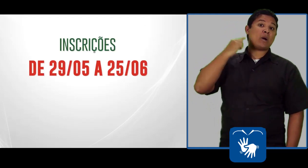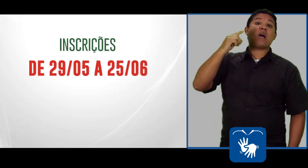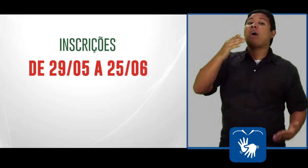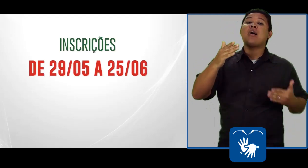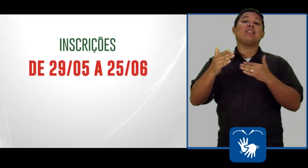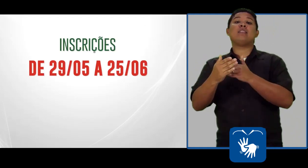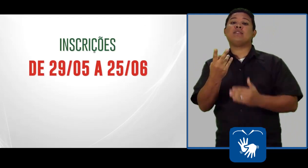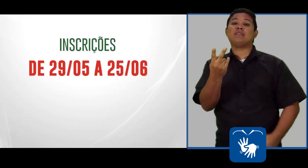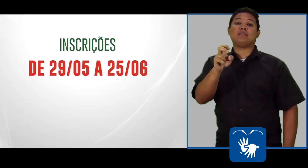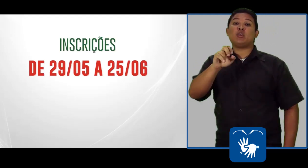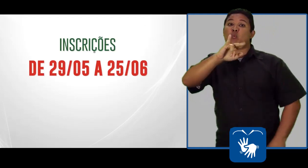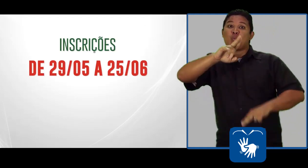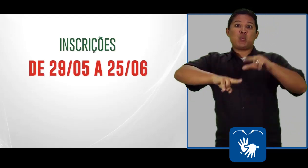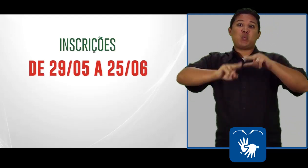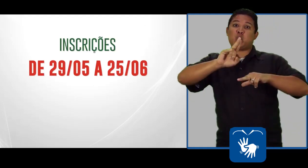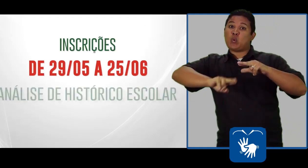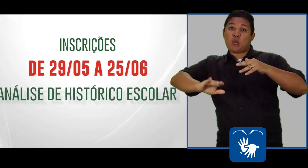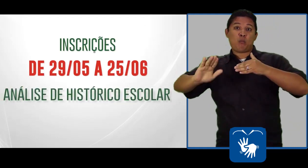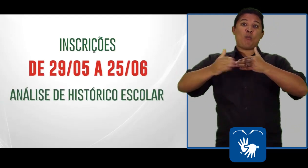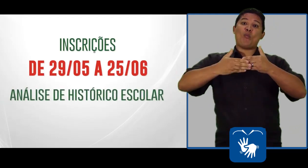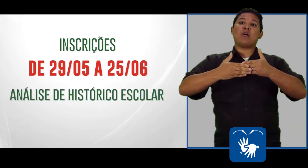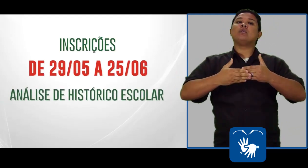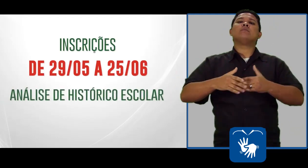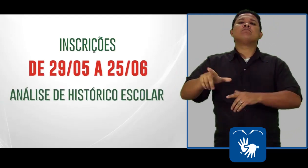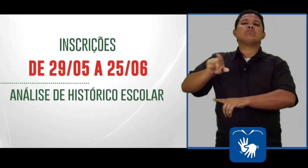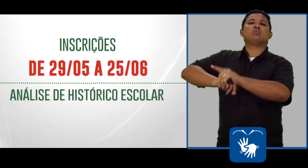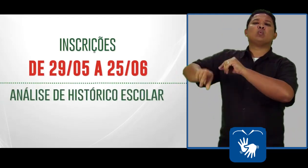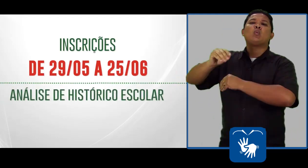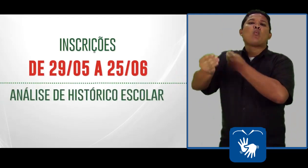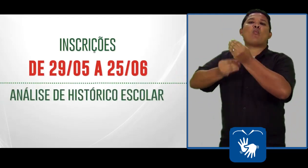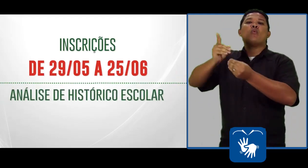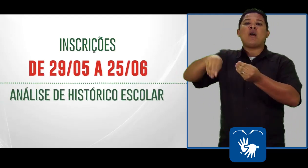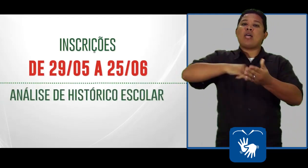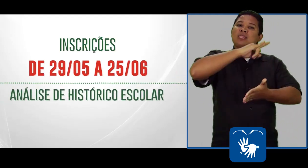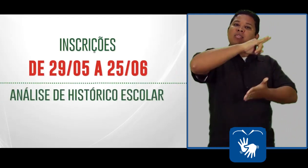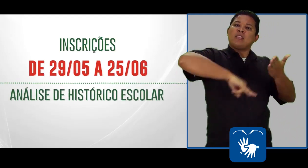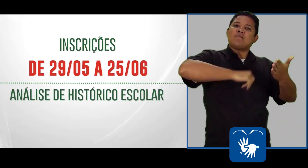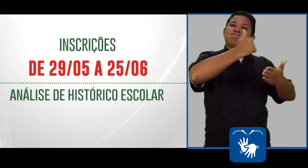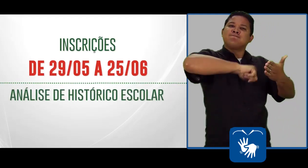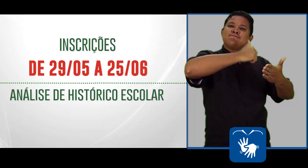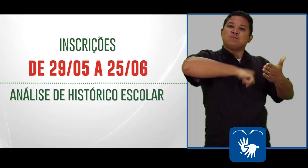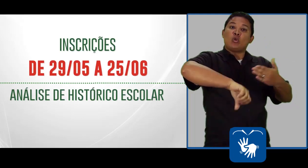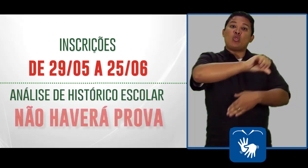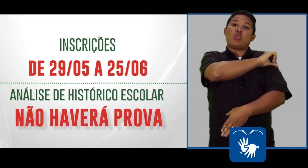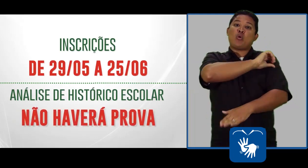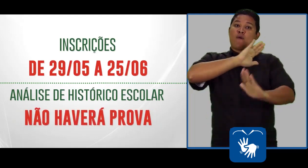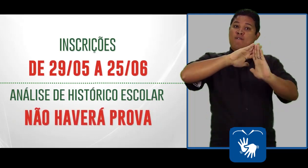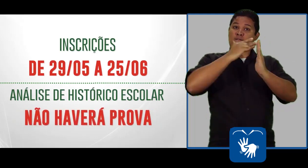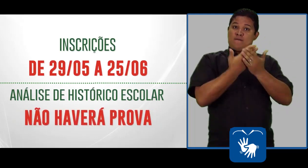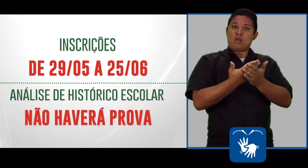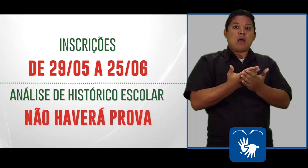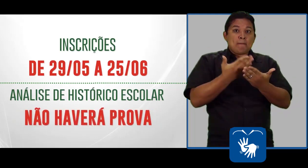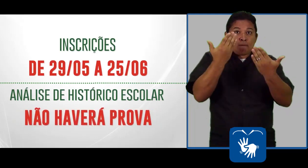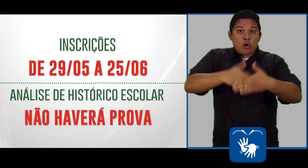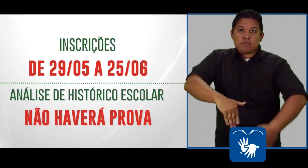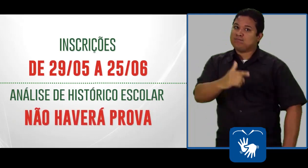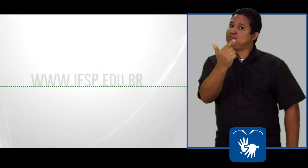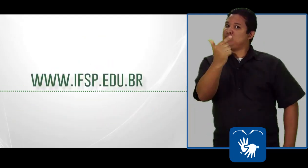a 25 de junho. A seleção será feita por análise de histórico escolar. Não tem prova. Para